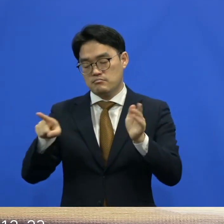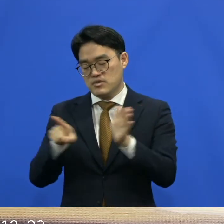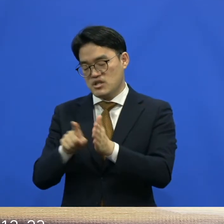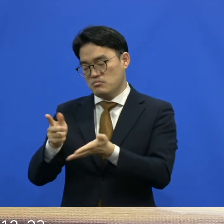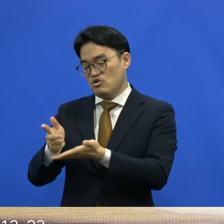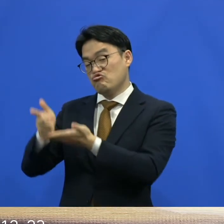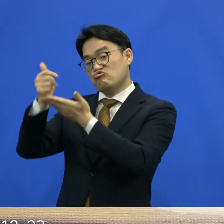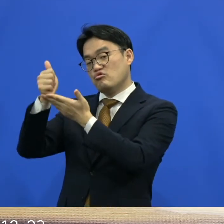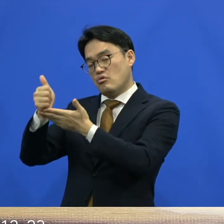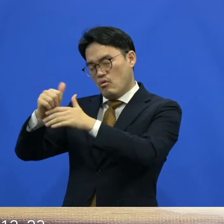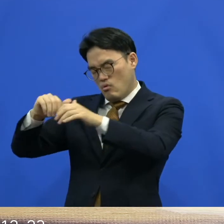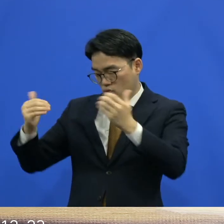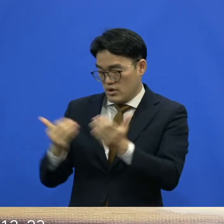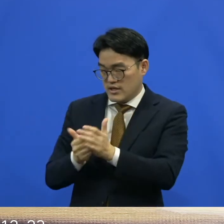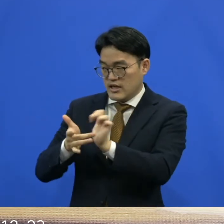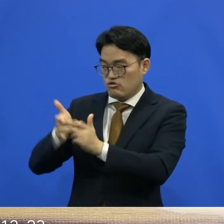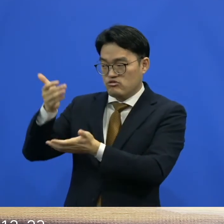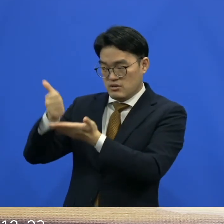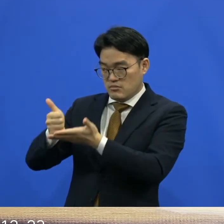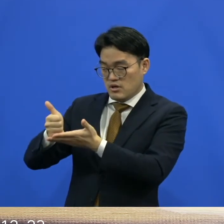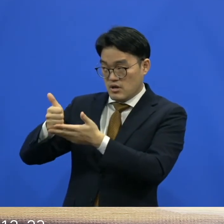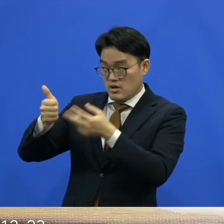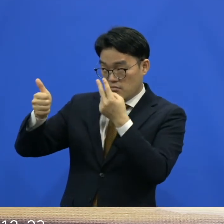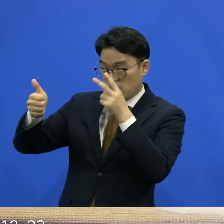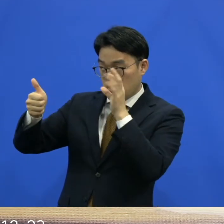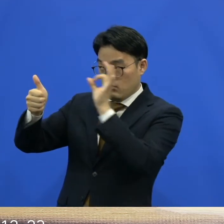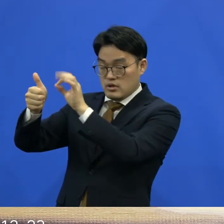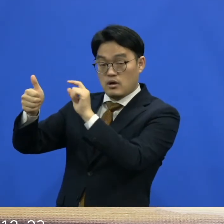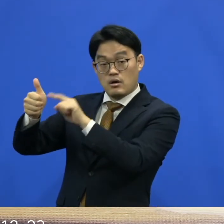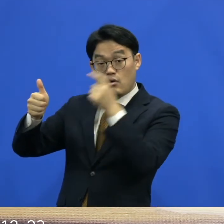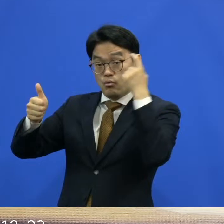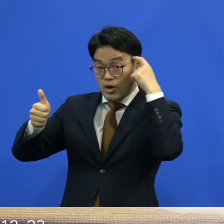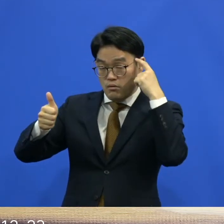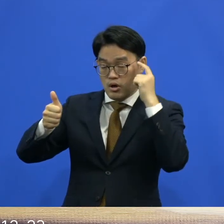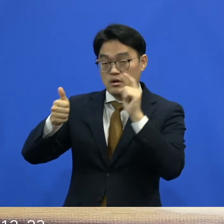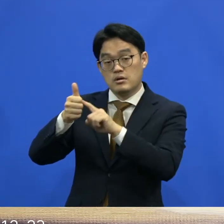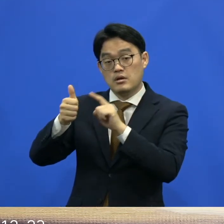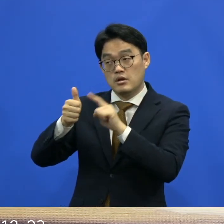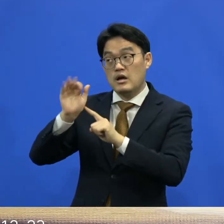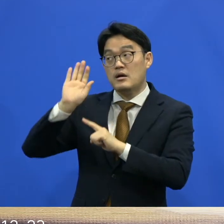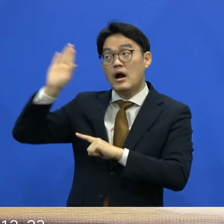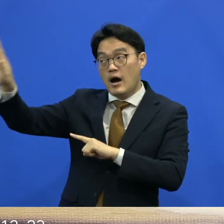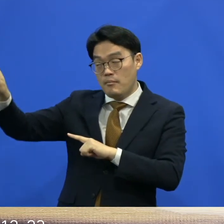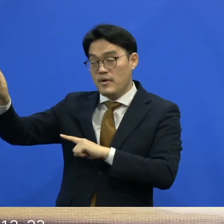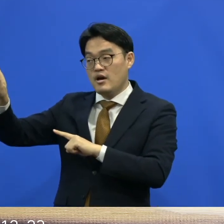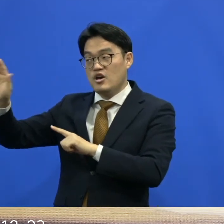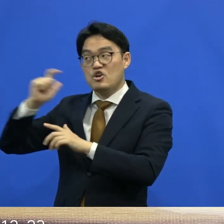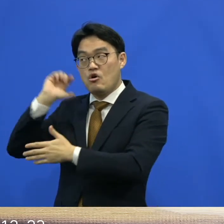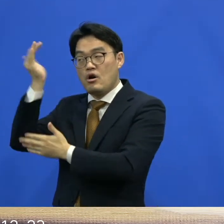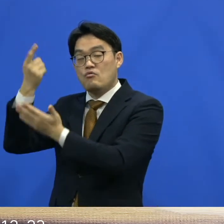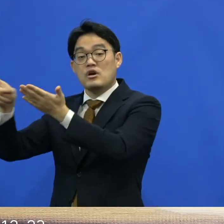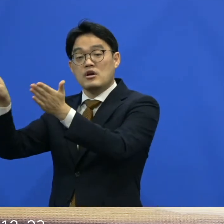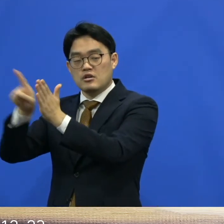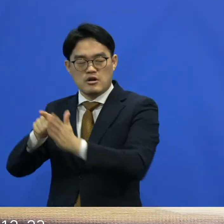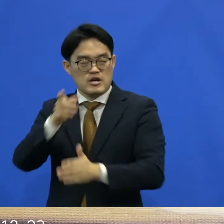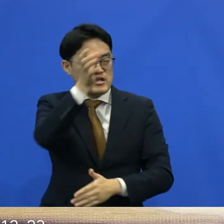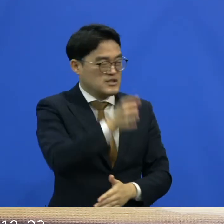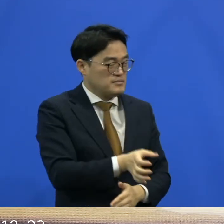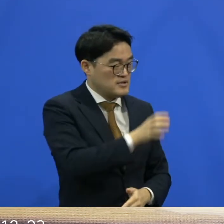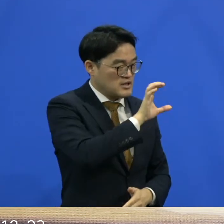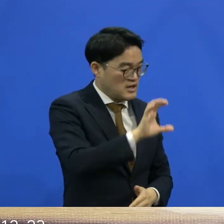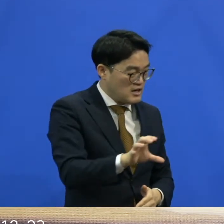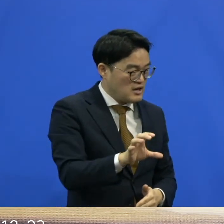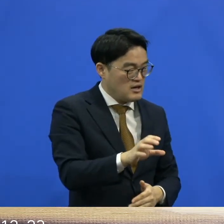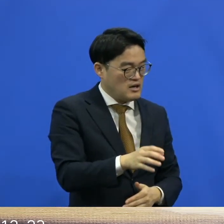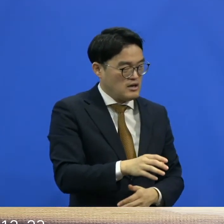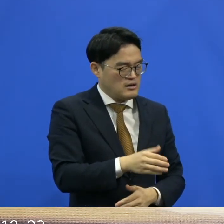그 앞에 있는 기쁨을 위하여 십자가를 참으사 부끄러움을 개의치 아니하시더니 하나님 보좌 우편에